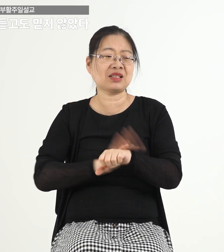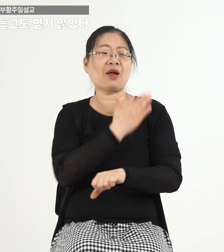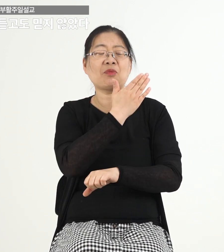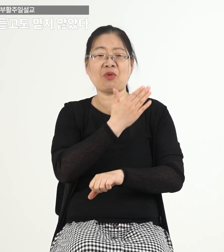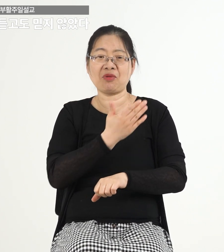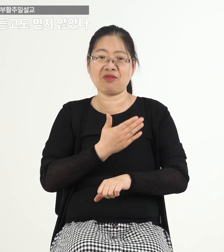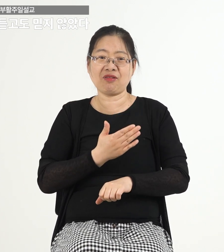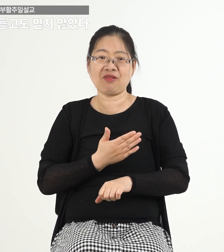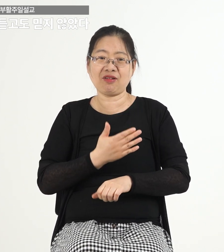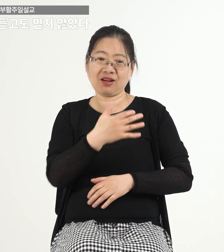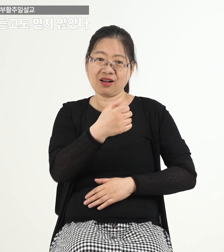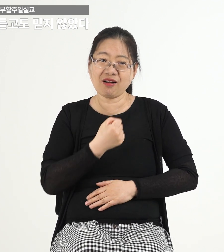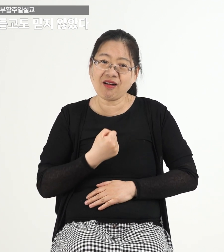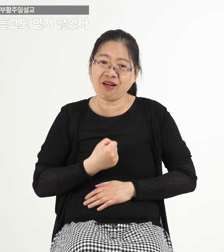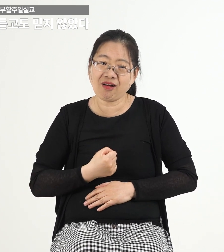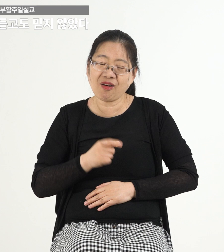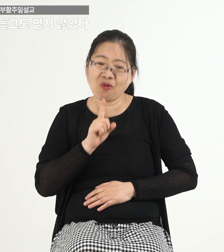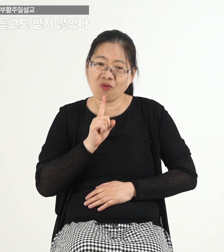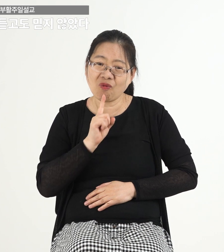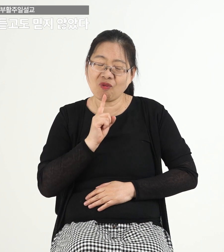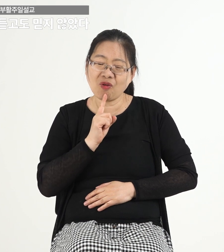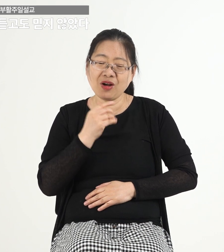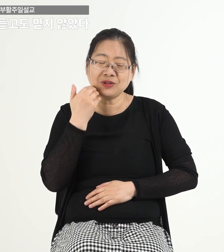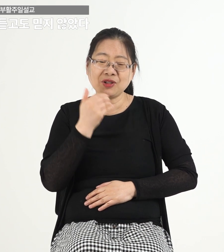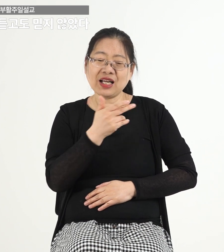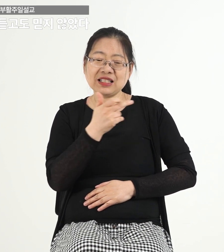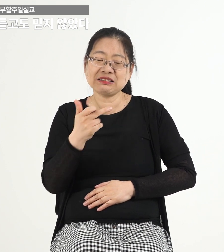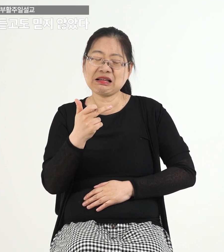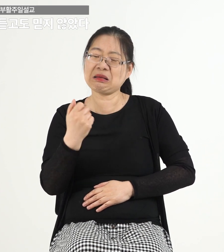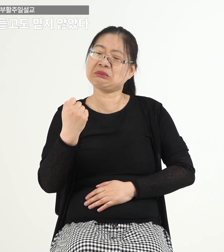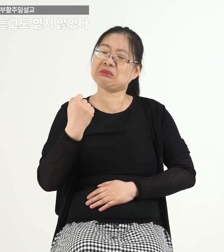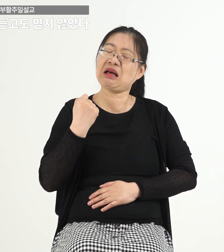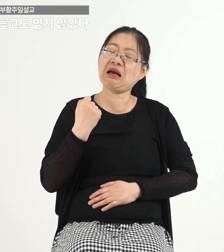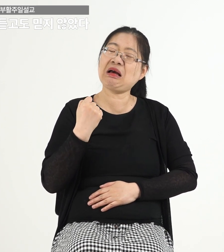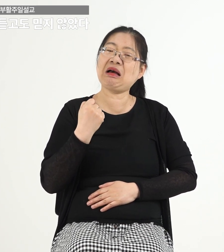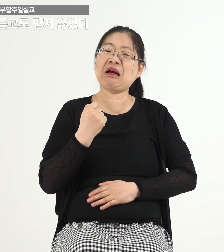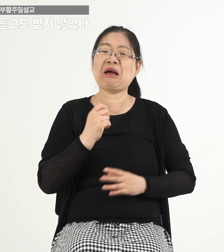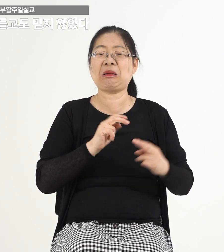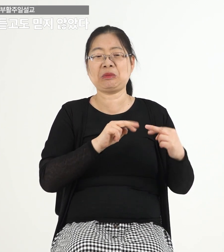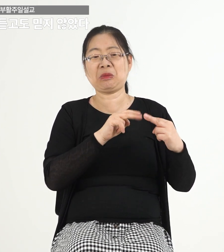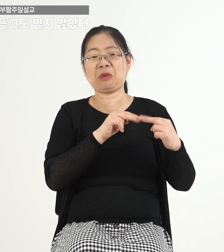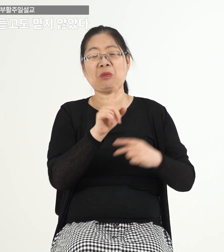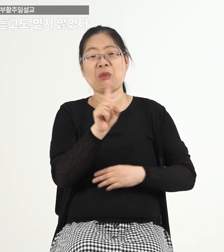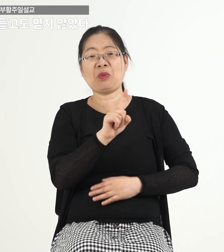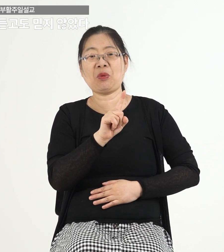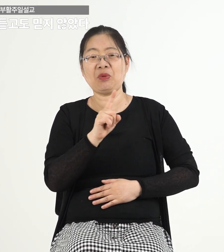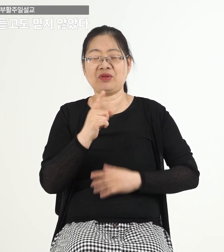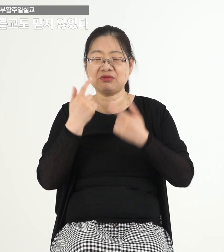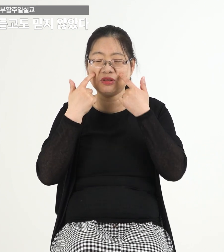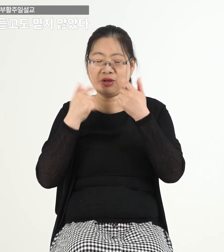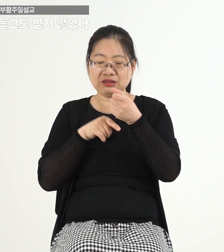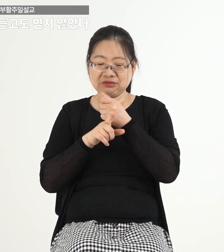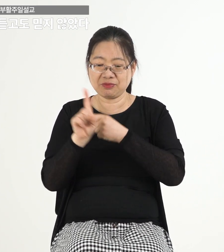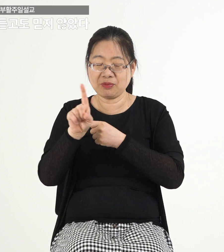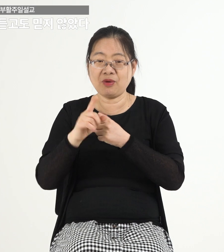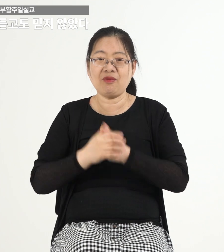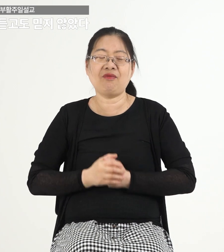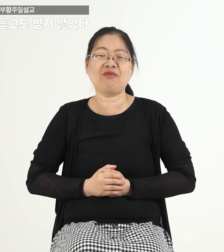갖기 시작했어요. 여기 누가 크냐라는 논쟁은 정확히는 이런